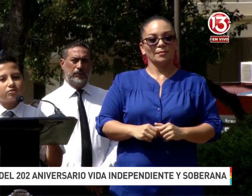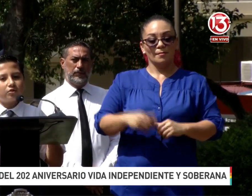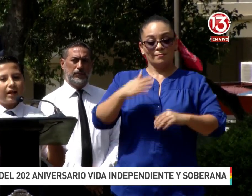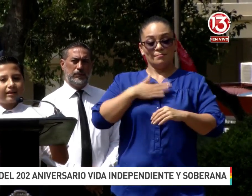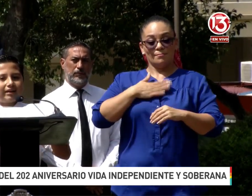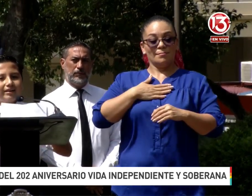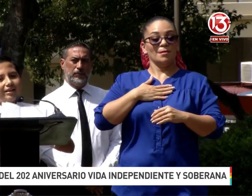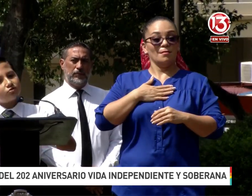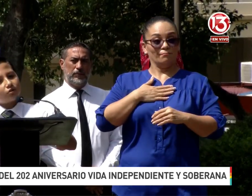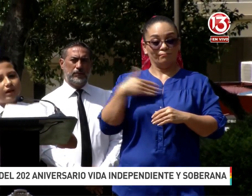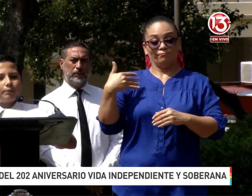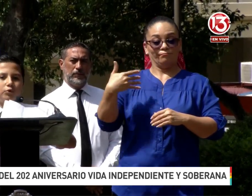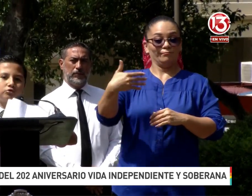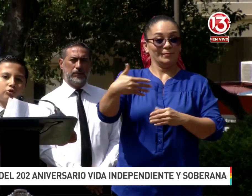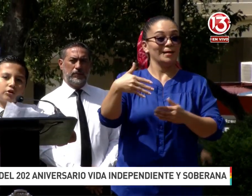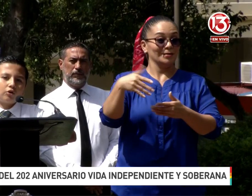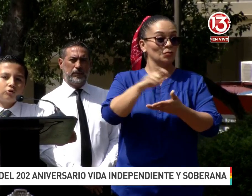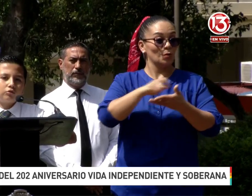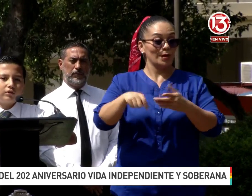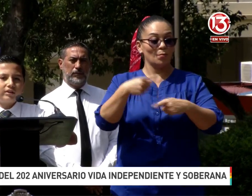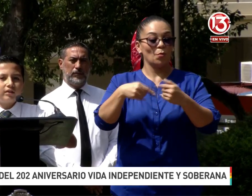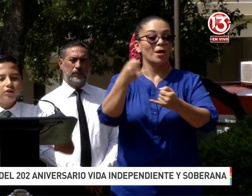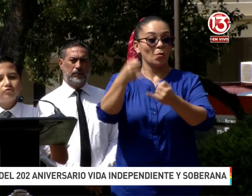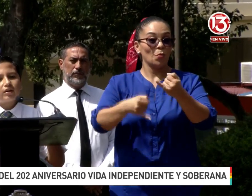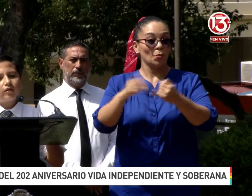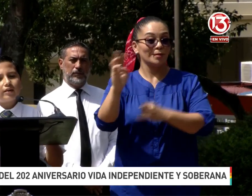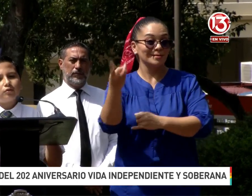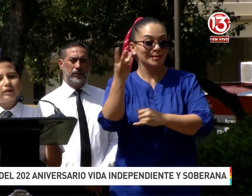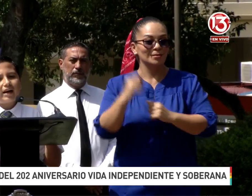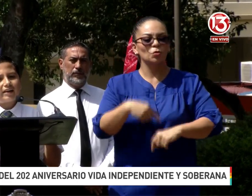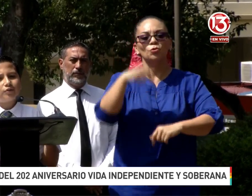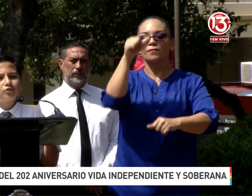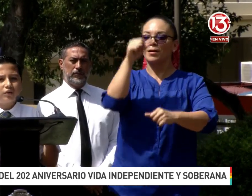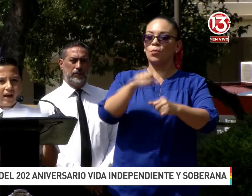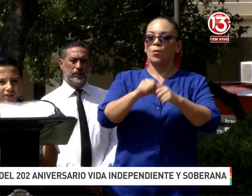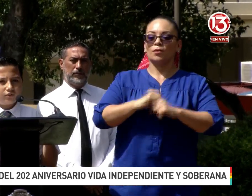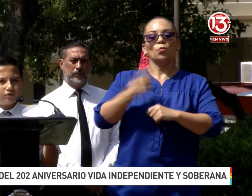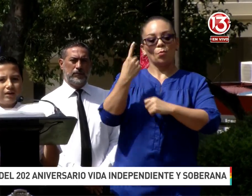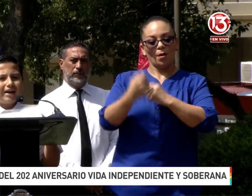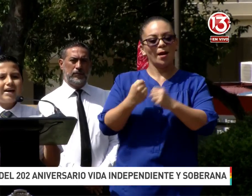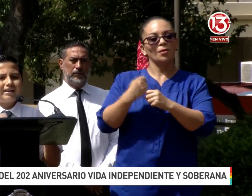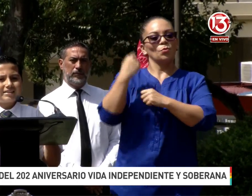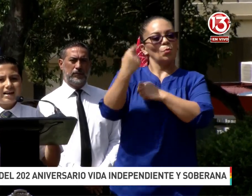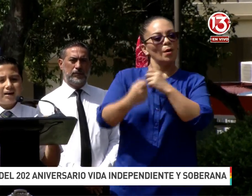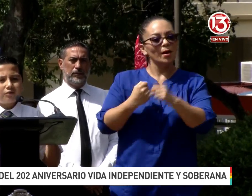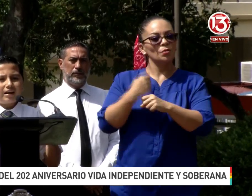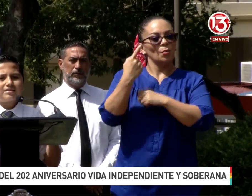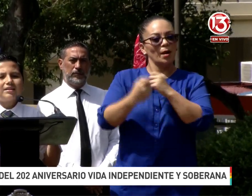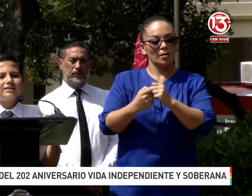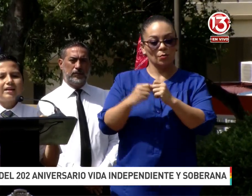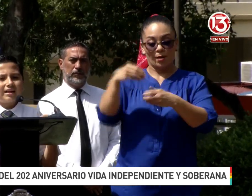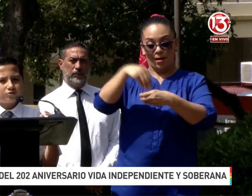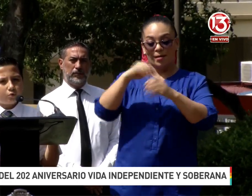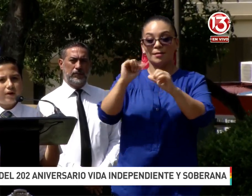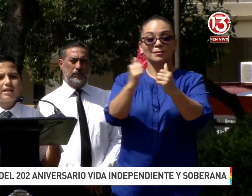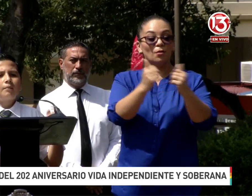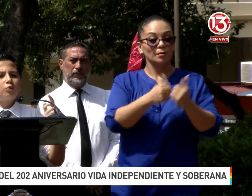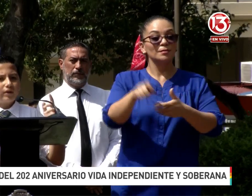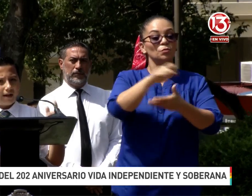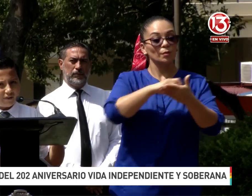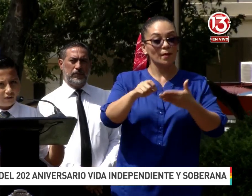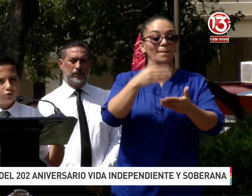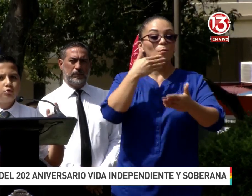etapa escolar, que estoy a punto de concluir, recuerdo que año con año en las aulas de la